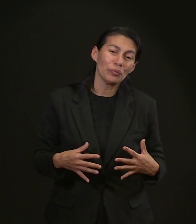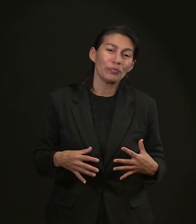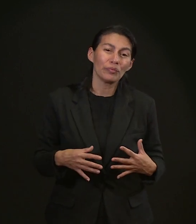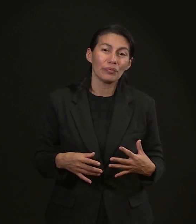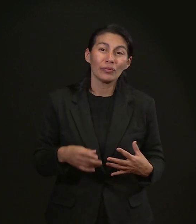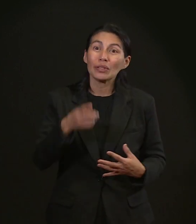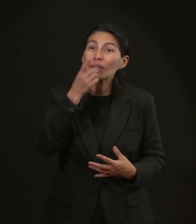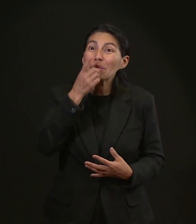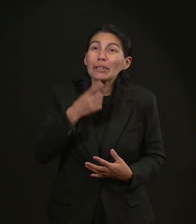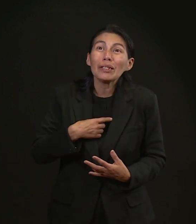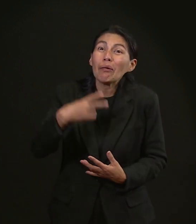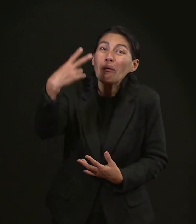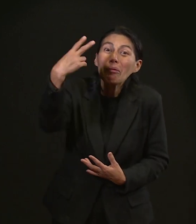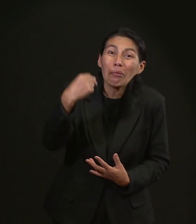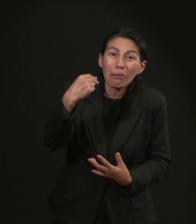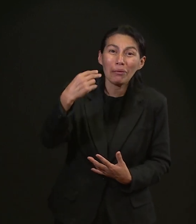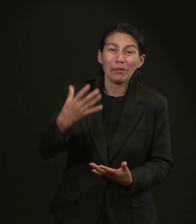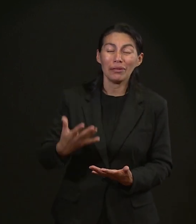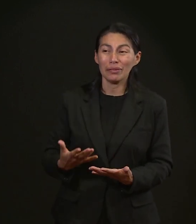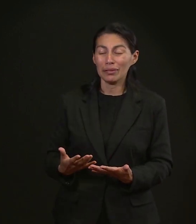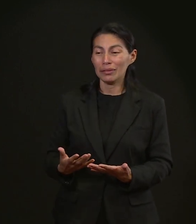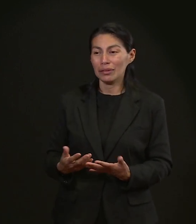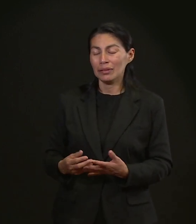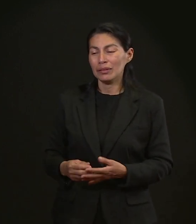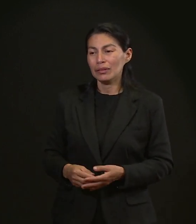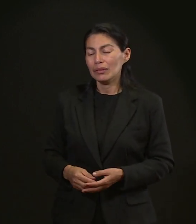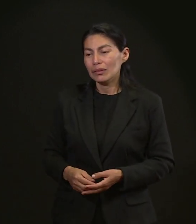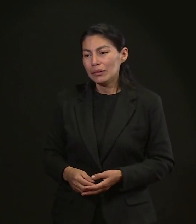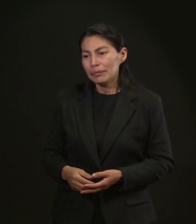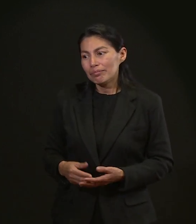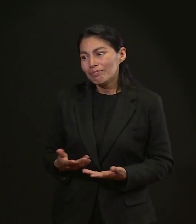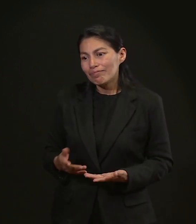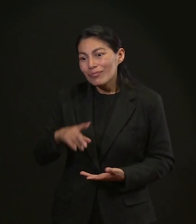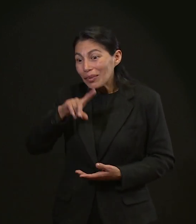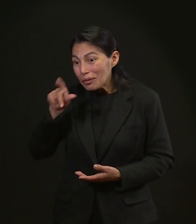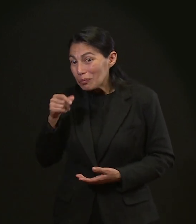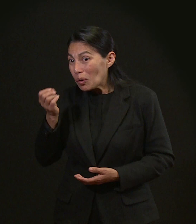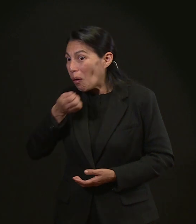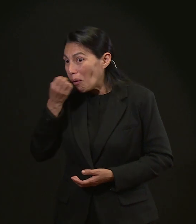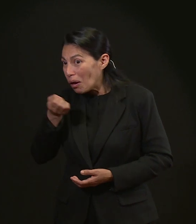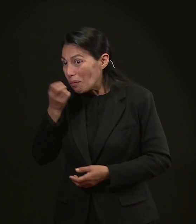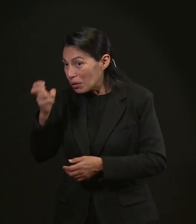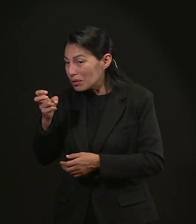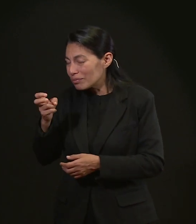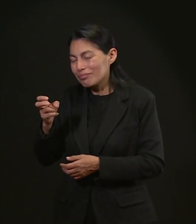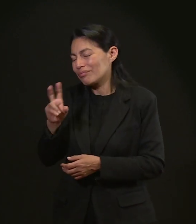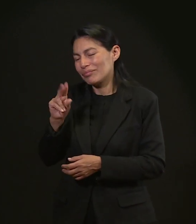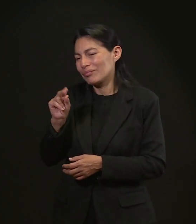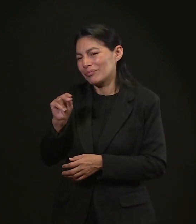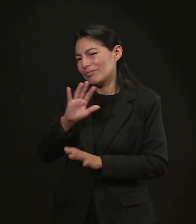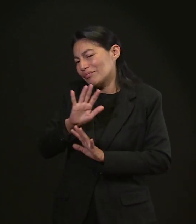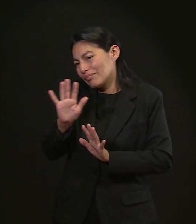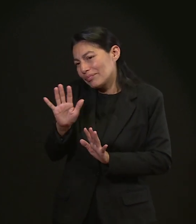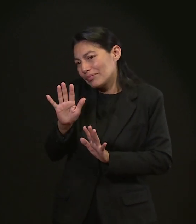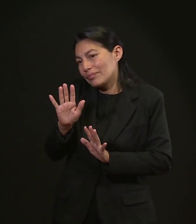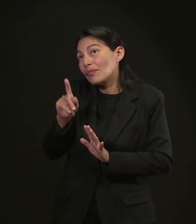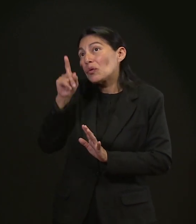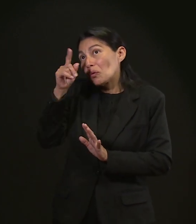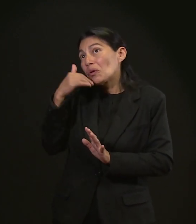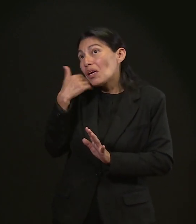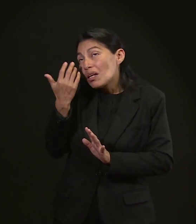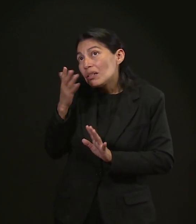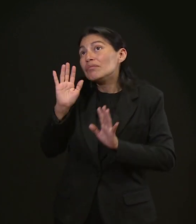mente porque me dijo clarito que no y ya después ya no volvía a orar por eso